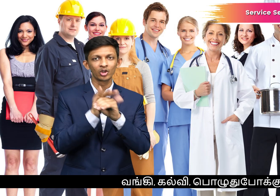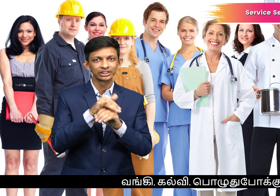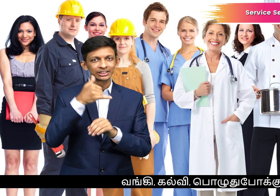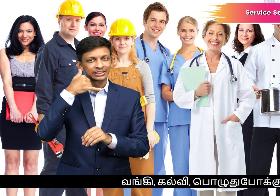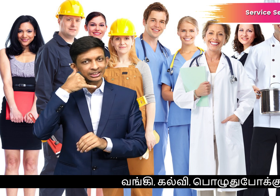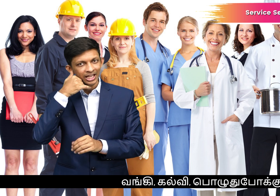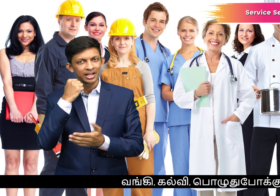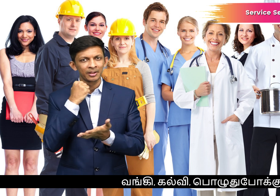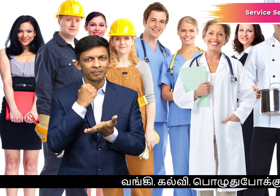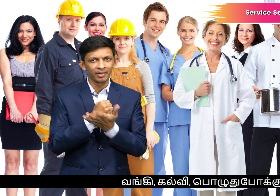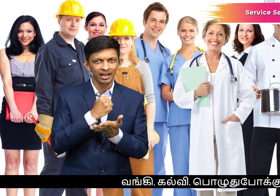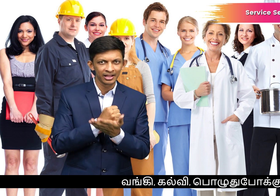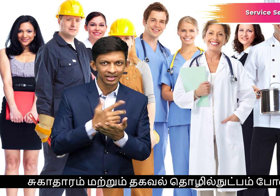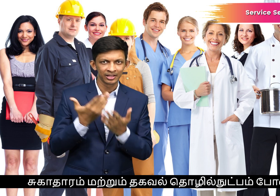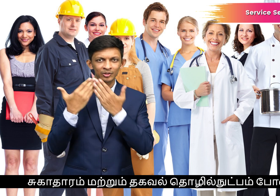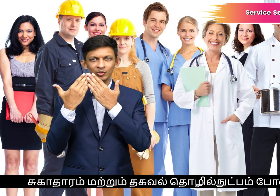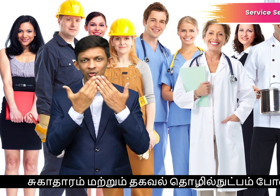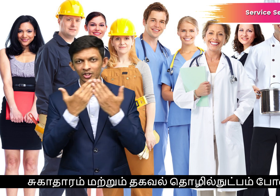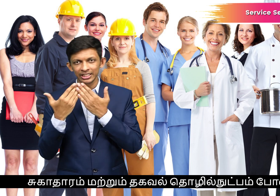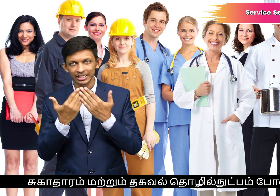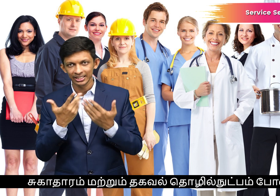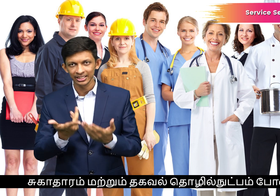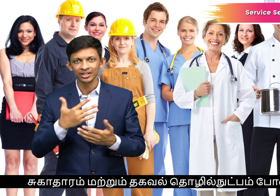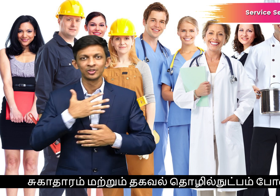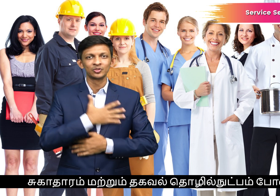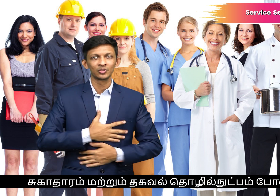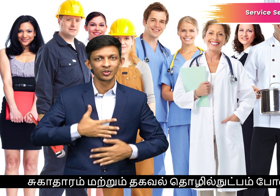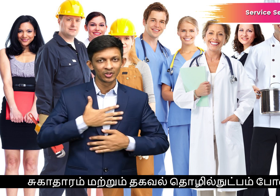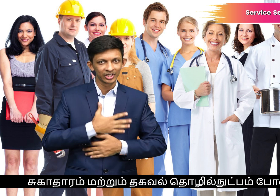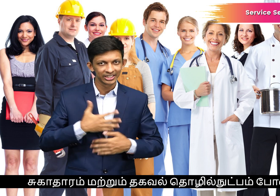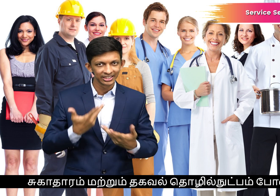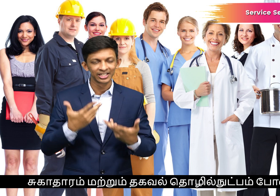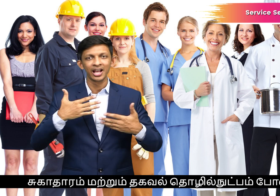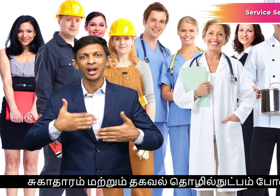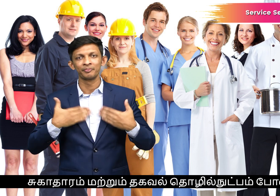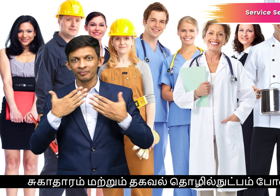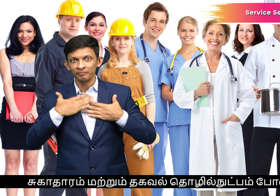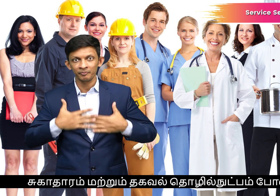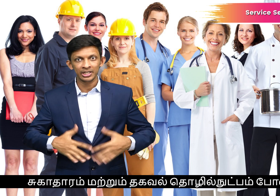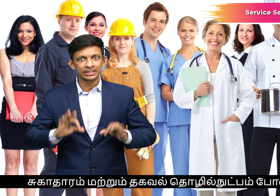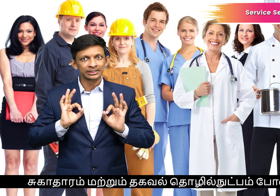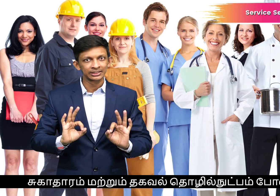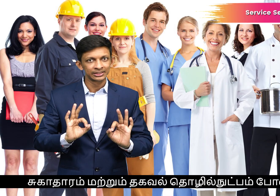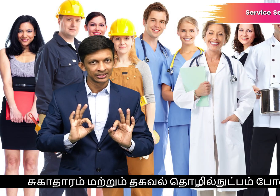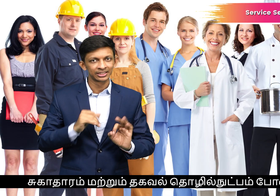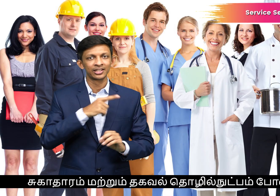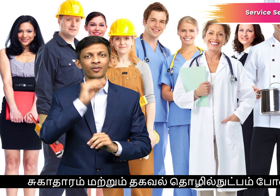கல்வி, பொழுதுபோக்கு, சுகாதாரம் மற்றும் தகவல் தொழில்நுட்பம் போன்றவை